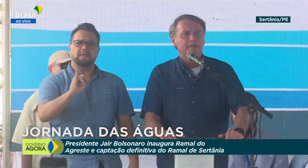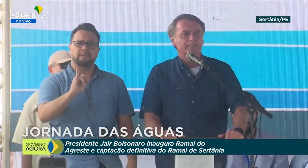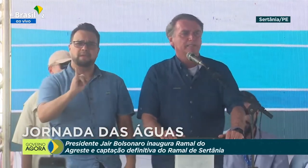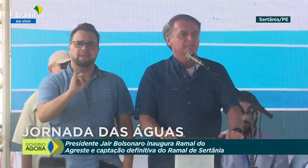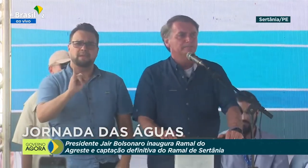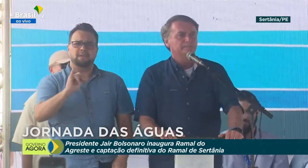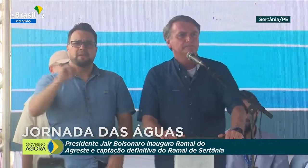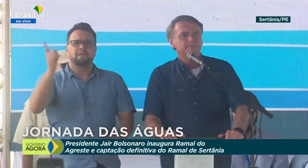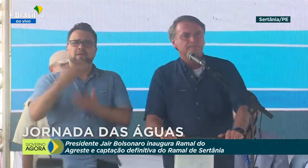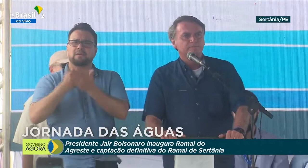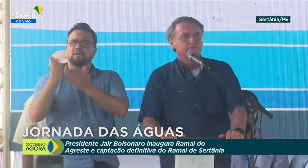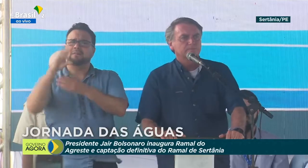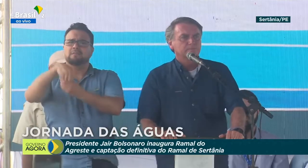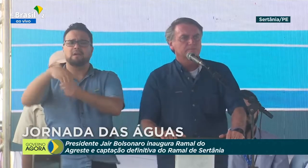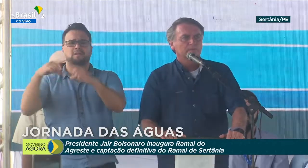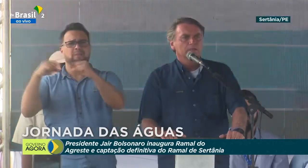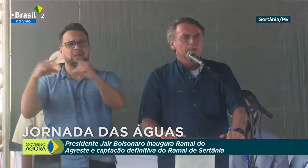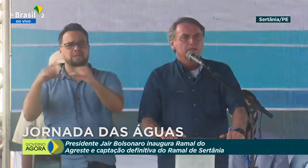instalada em Brasília?